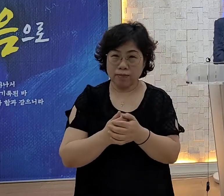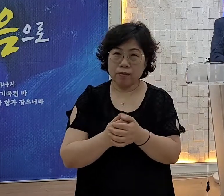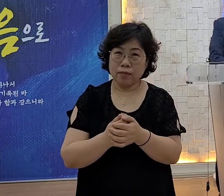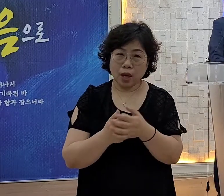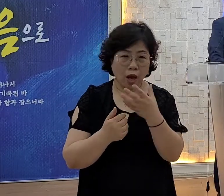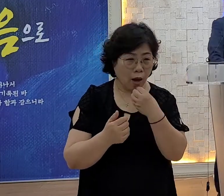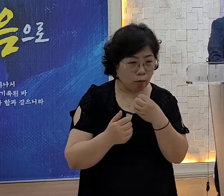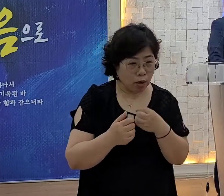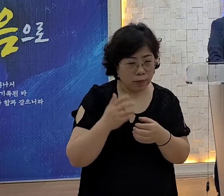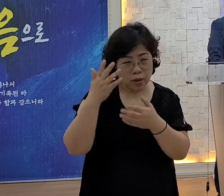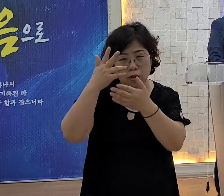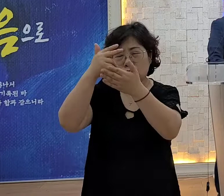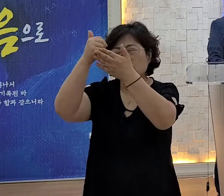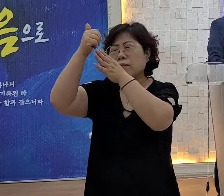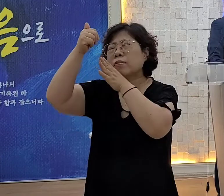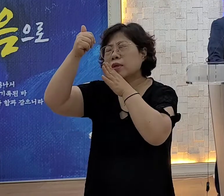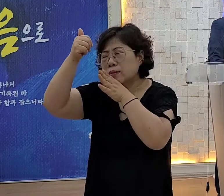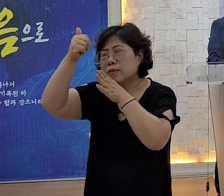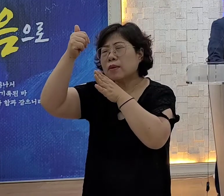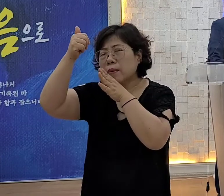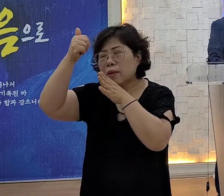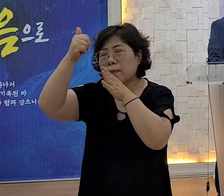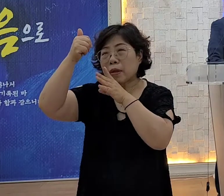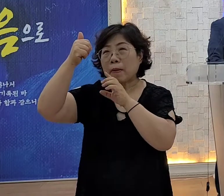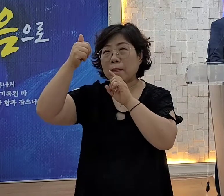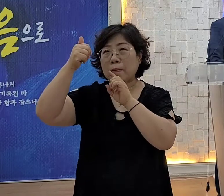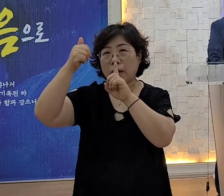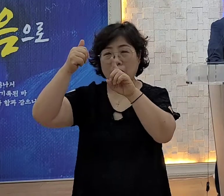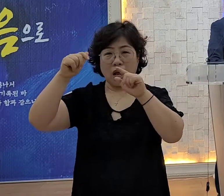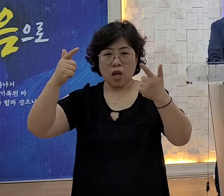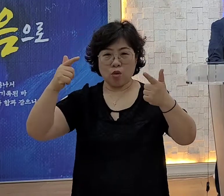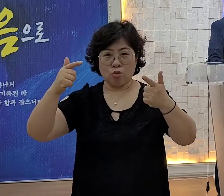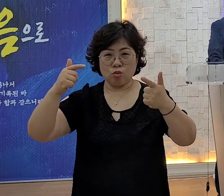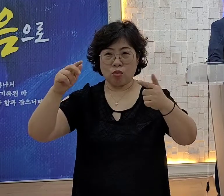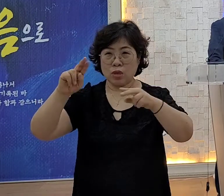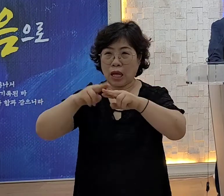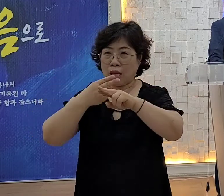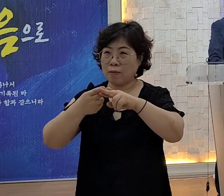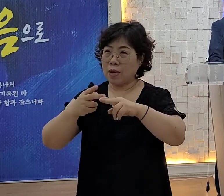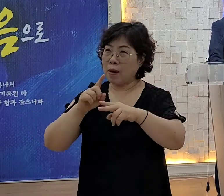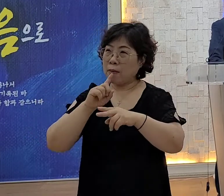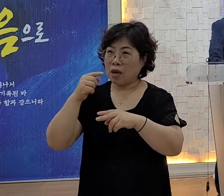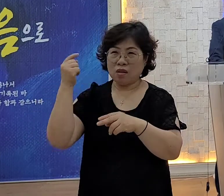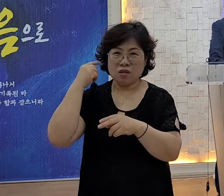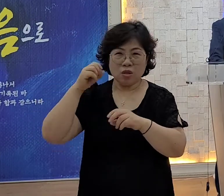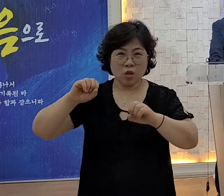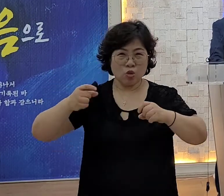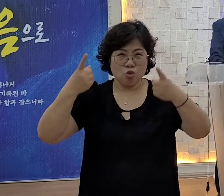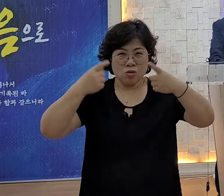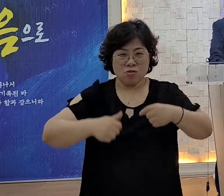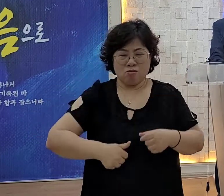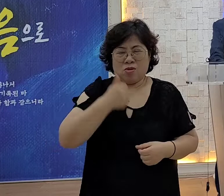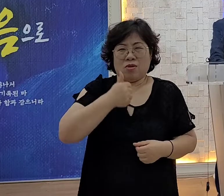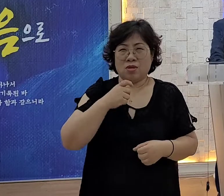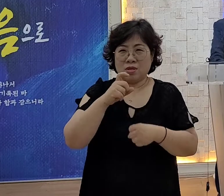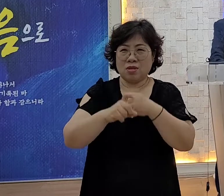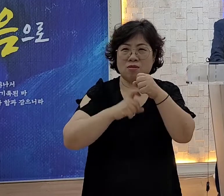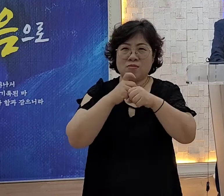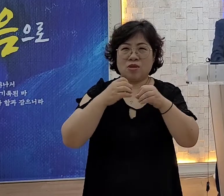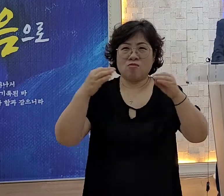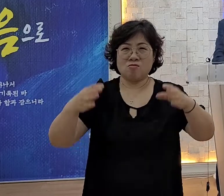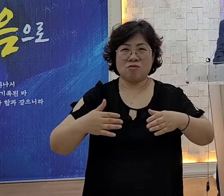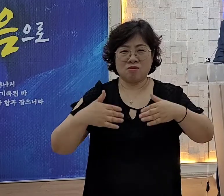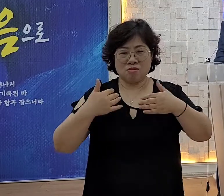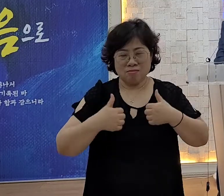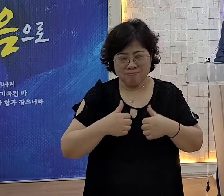그렇지요 이런 뜻이 아닙니다. 막 자기의 지금 감정이 상급이라 하니까 그게 막 갑자기 막 마음에 10년 동안 묵었던 우라통이